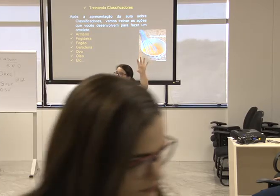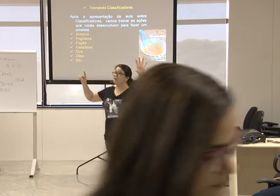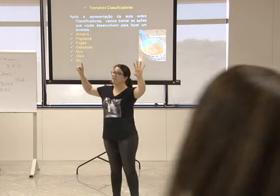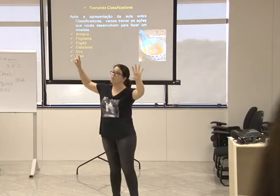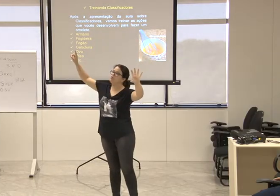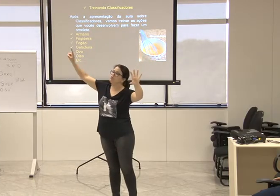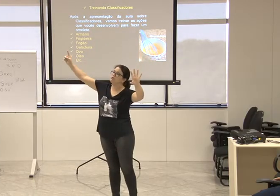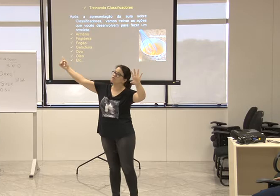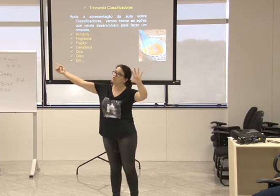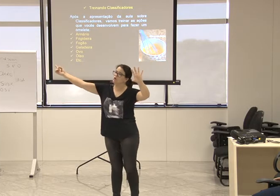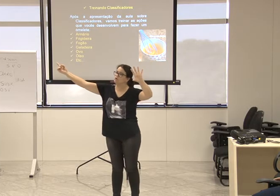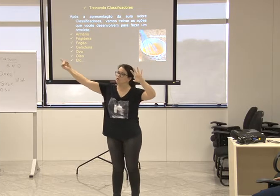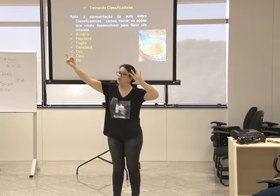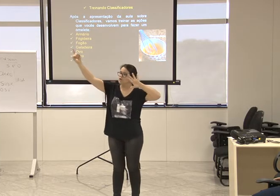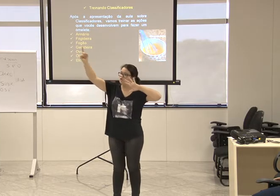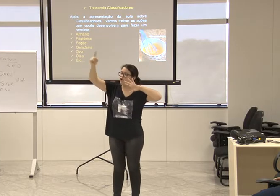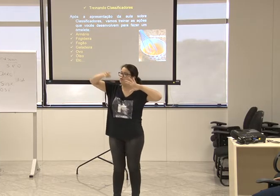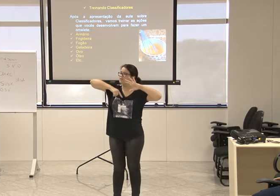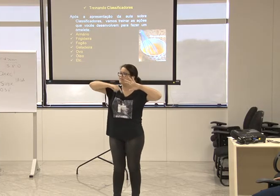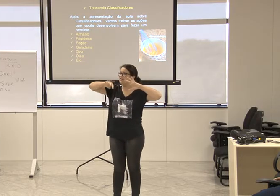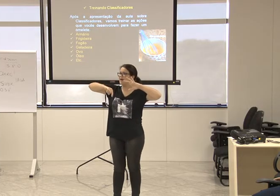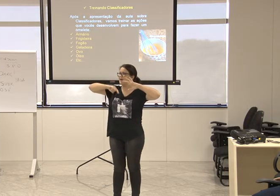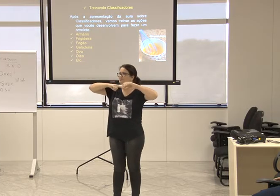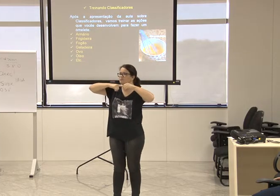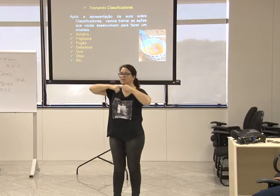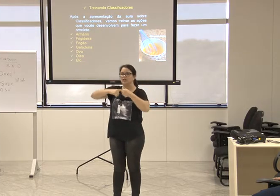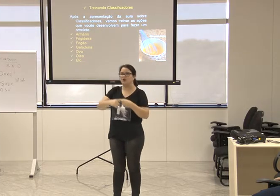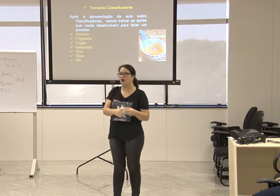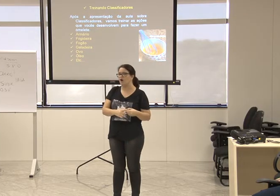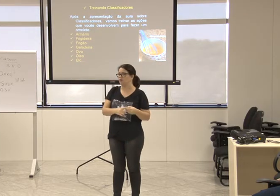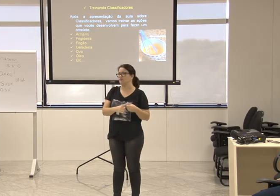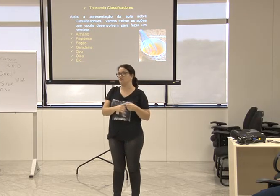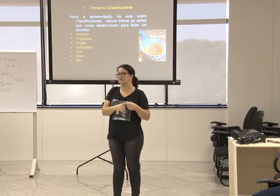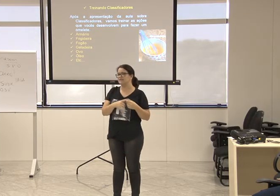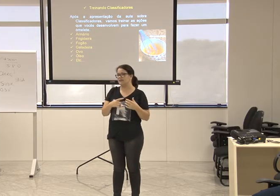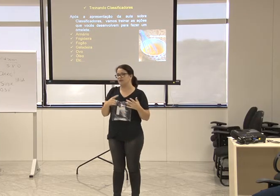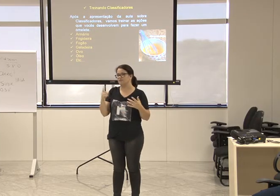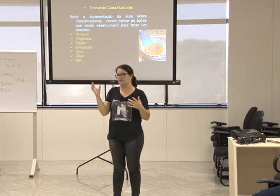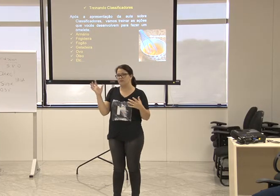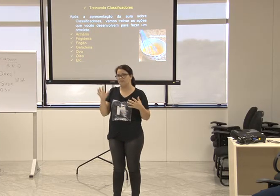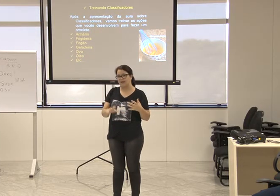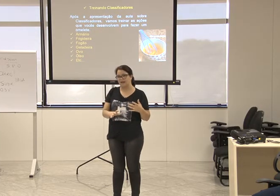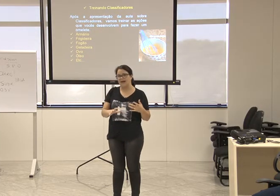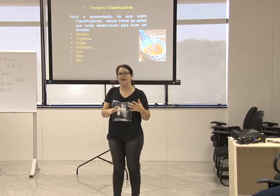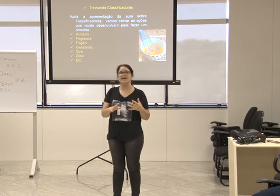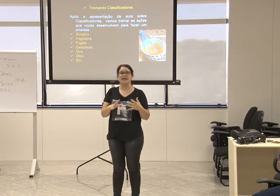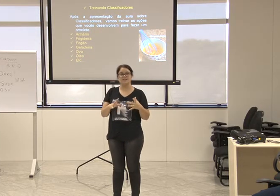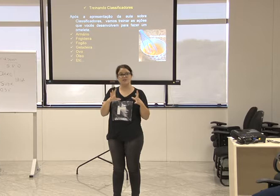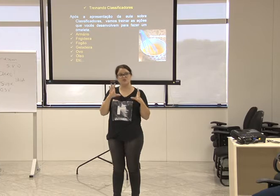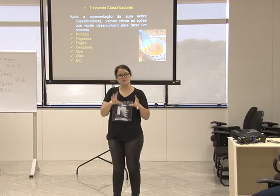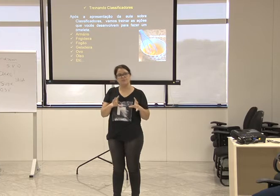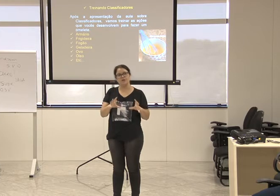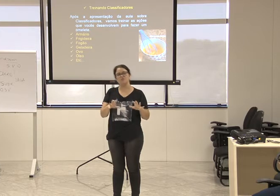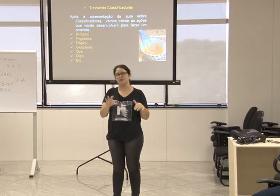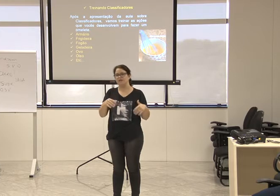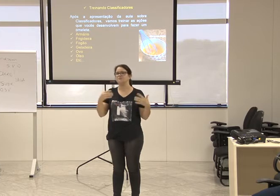vem muito surdo de outros estados, do interior dos estados que vêm para cá, eles vêm justamente para isso, para